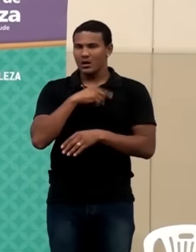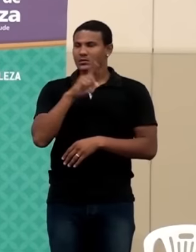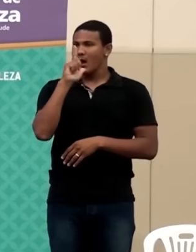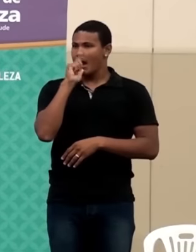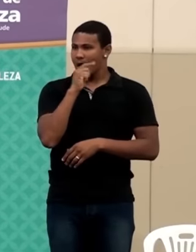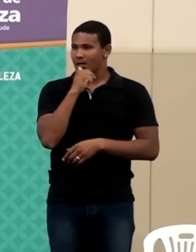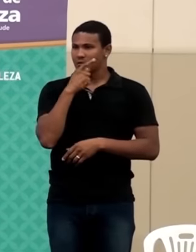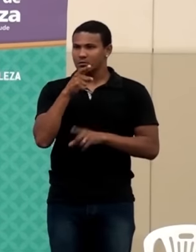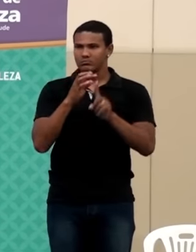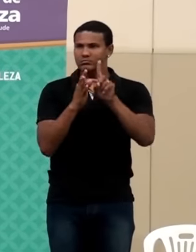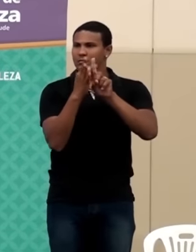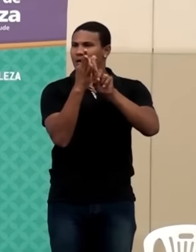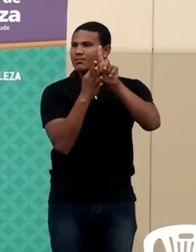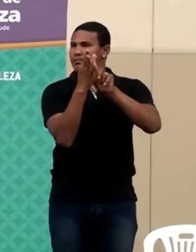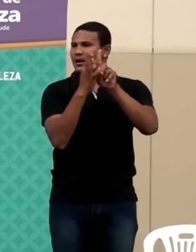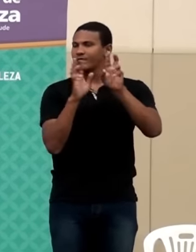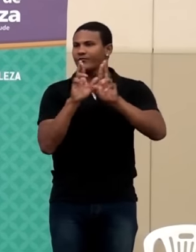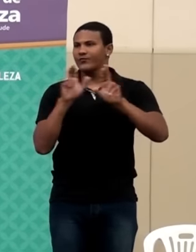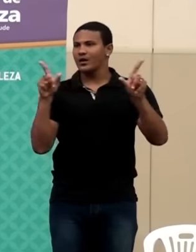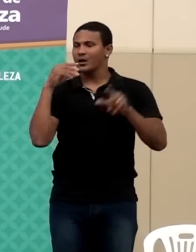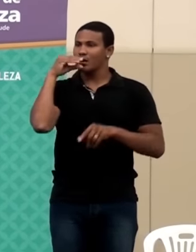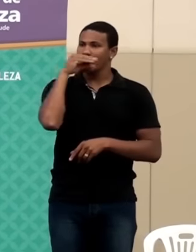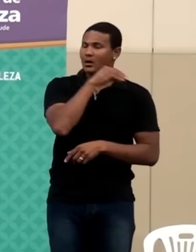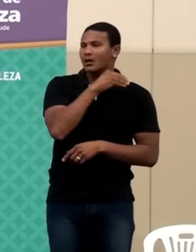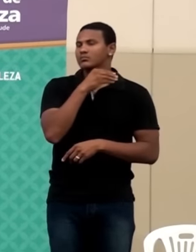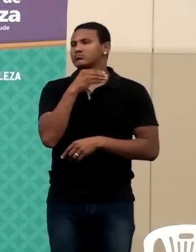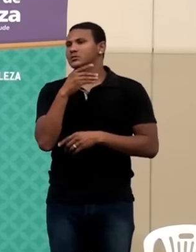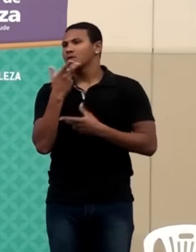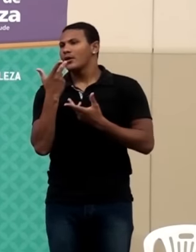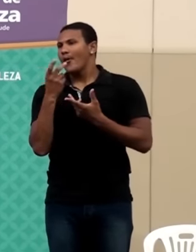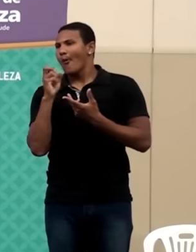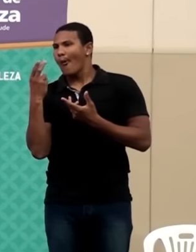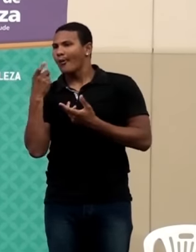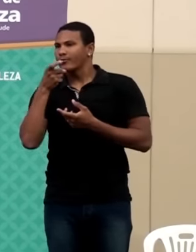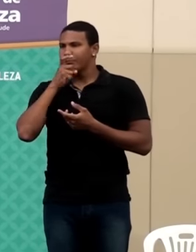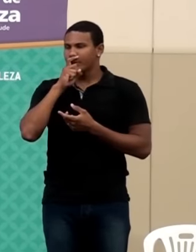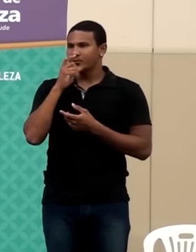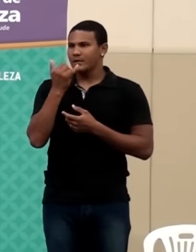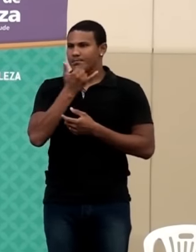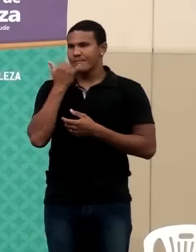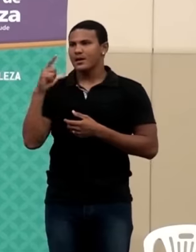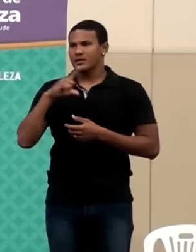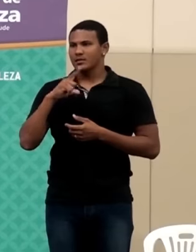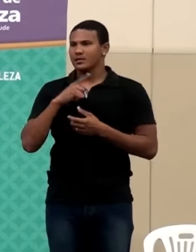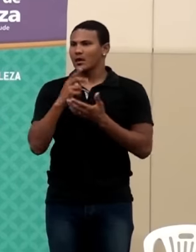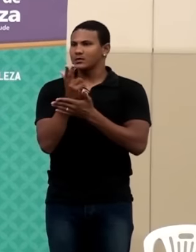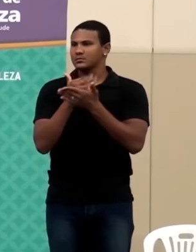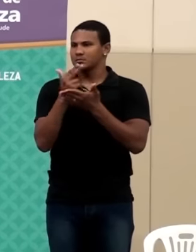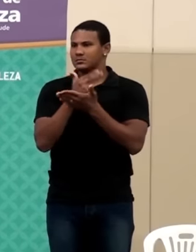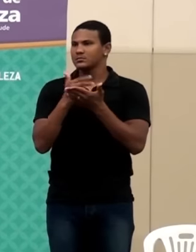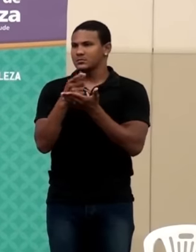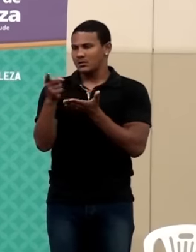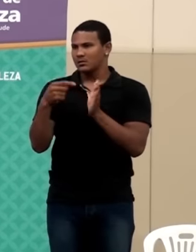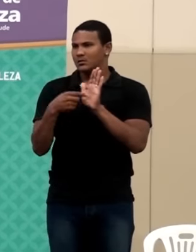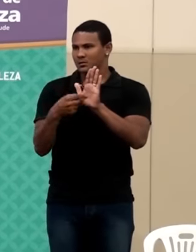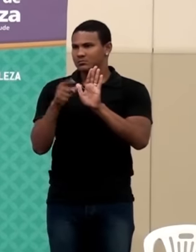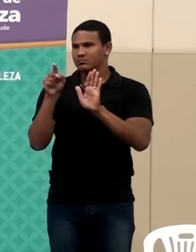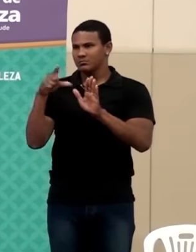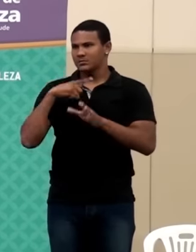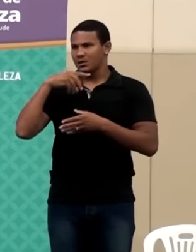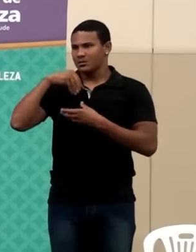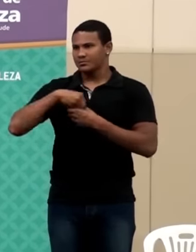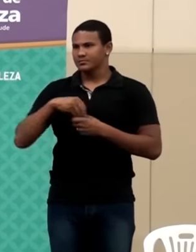que estão presentes nas camadas diferenciadas do lago são mostradas na figura abaixo. Aí você vai